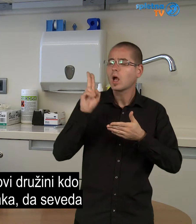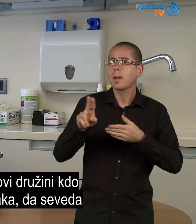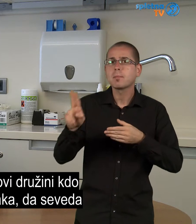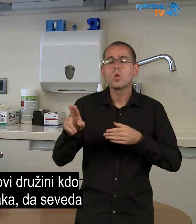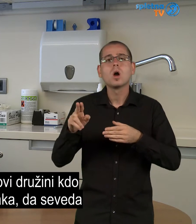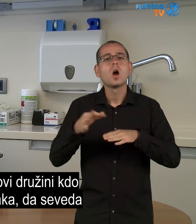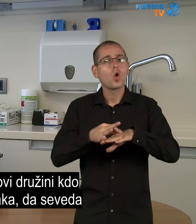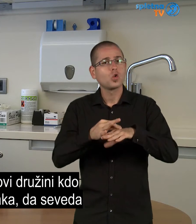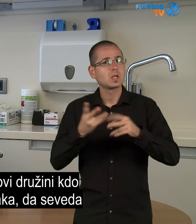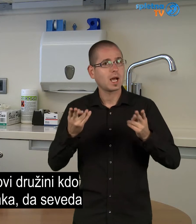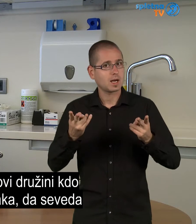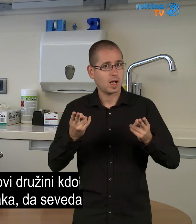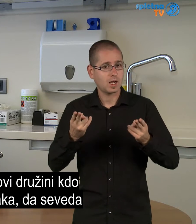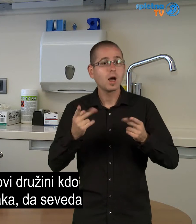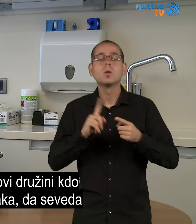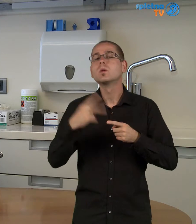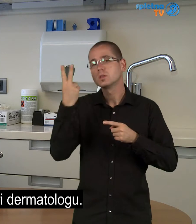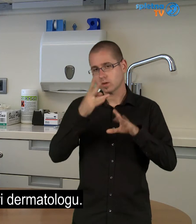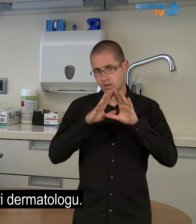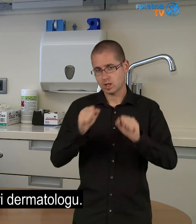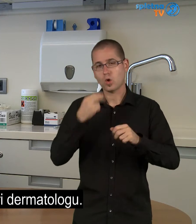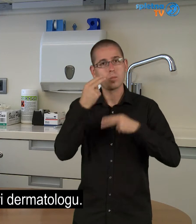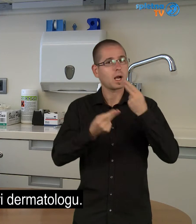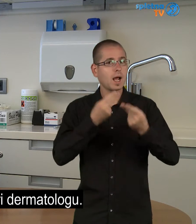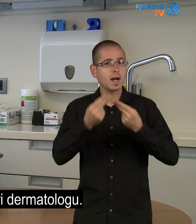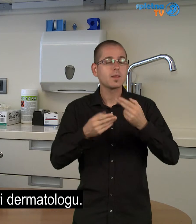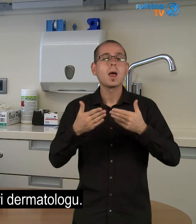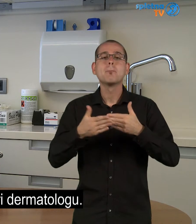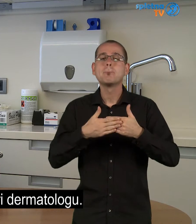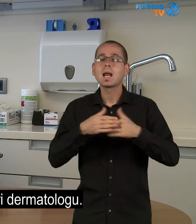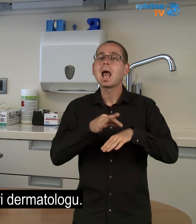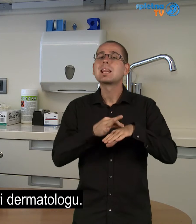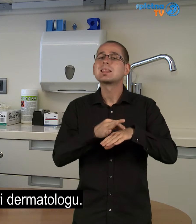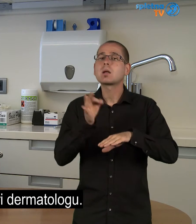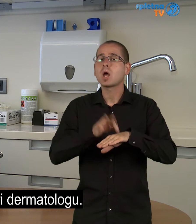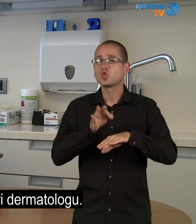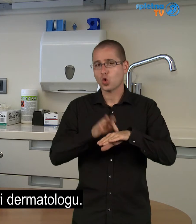kožnega raka, da seveda naredijo pregled pri dermatologu.